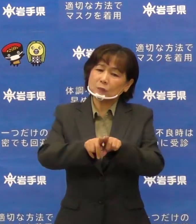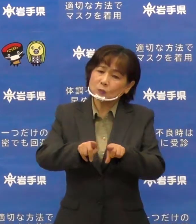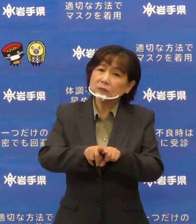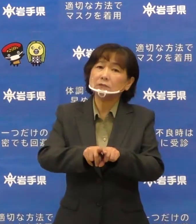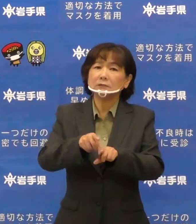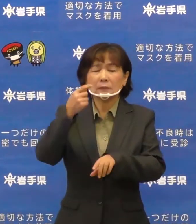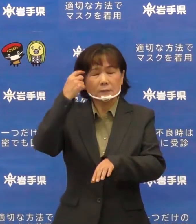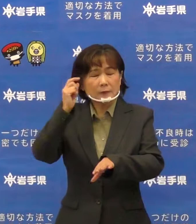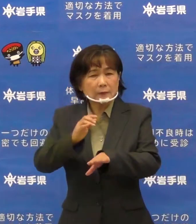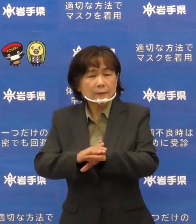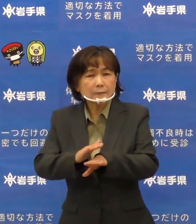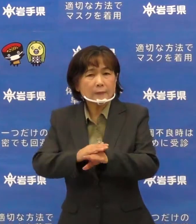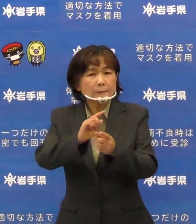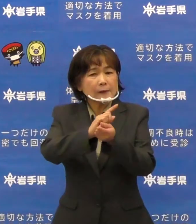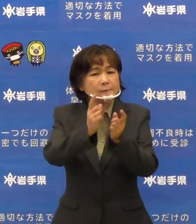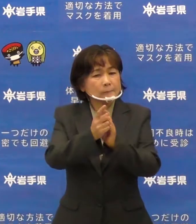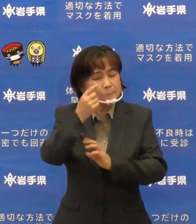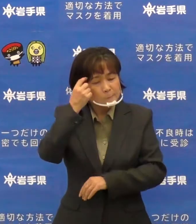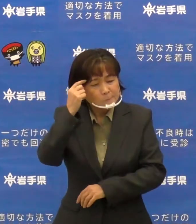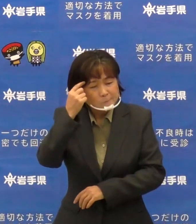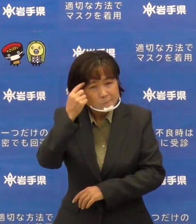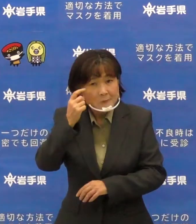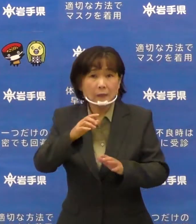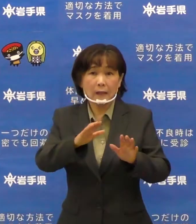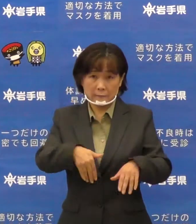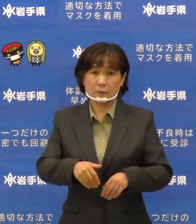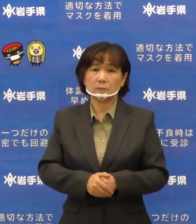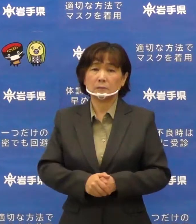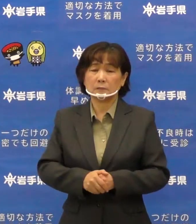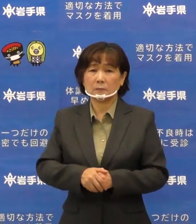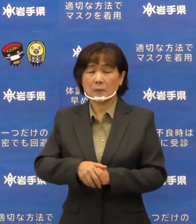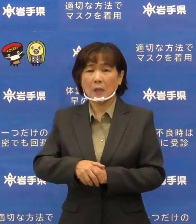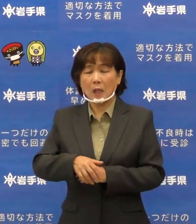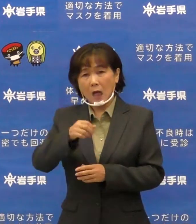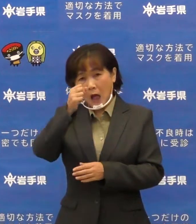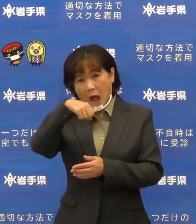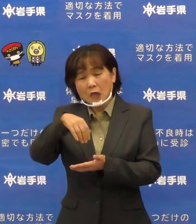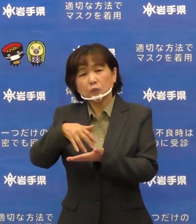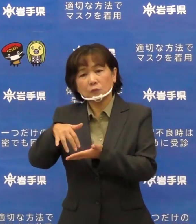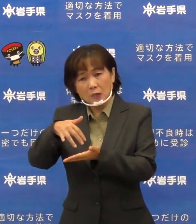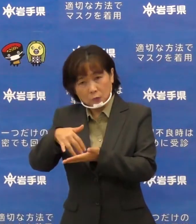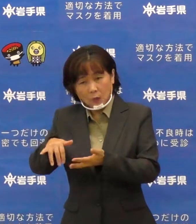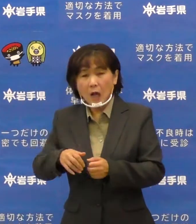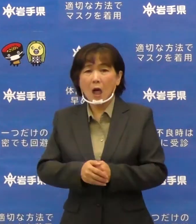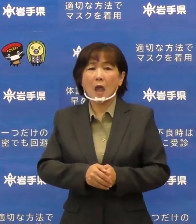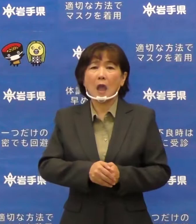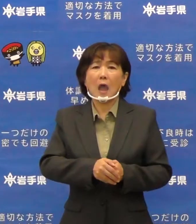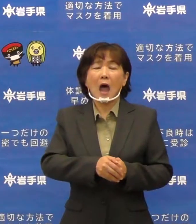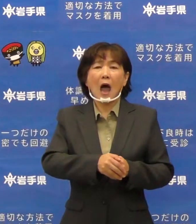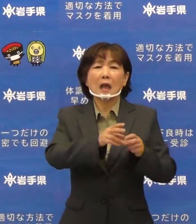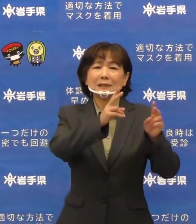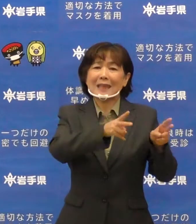府与党がこう準備した予算や制度をこう変更したりとかしてですね、それ